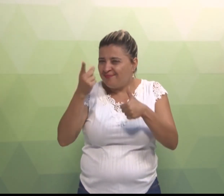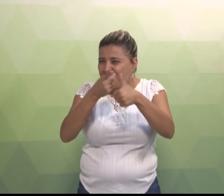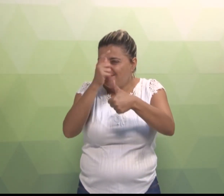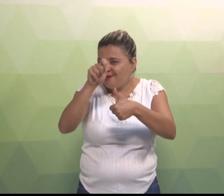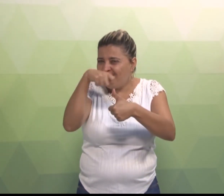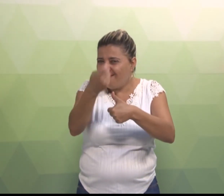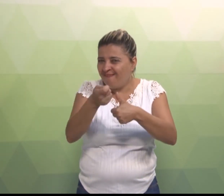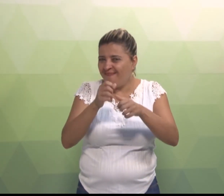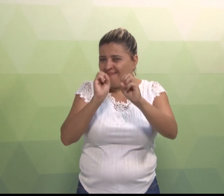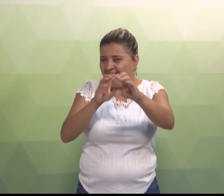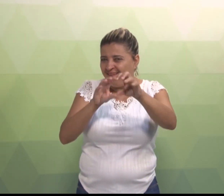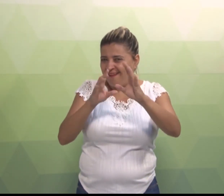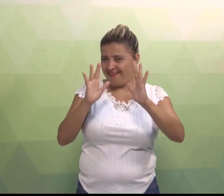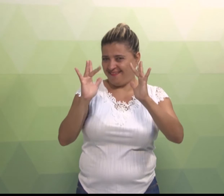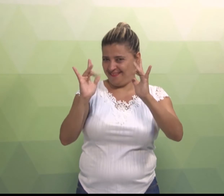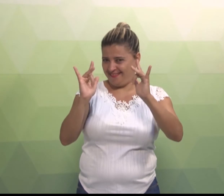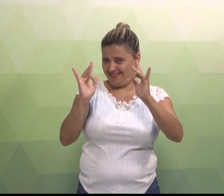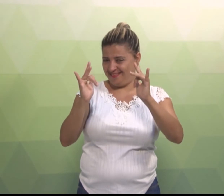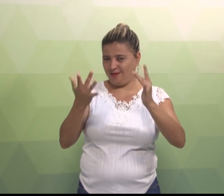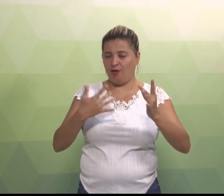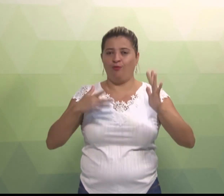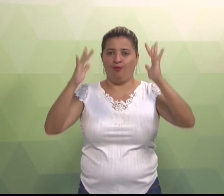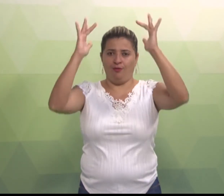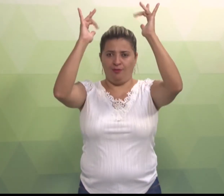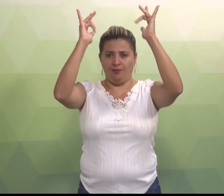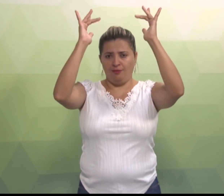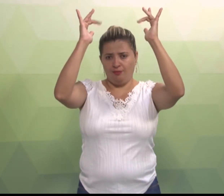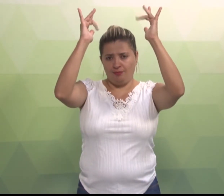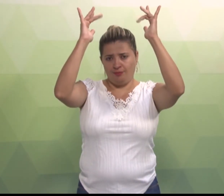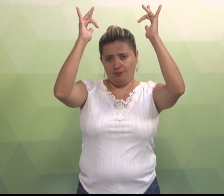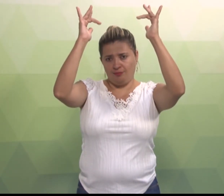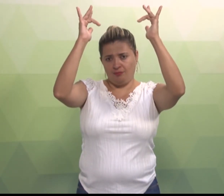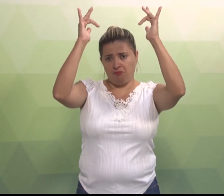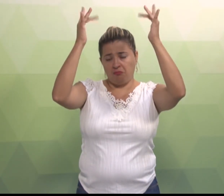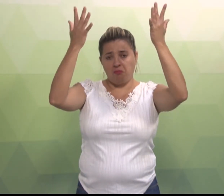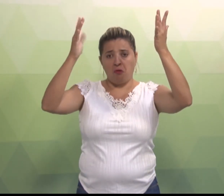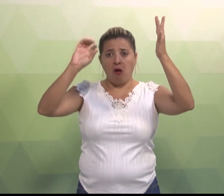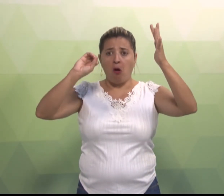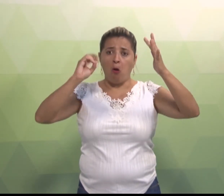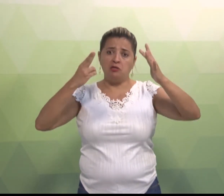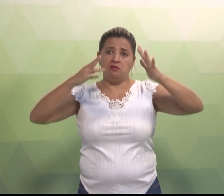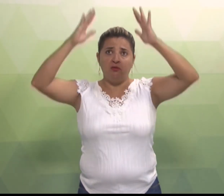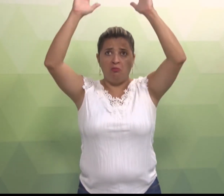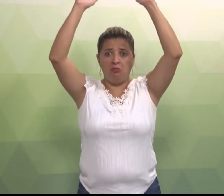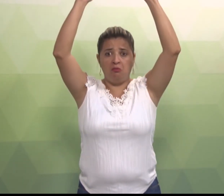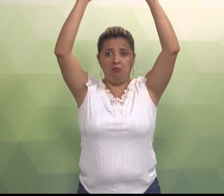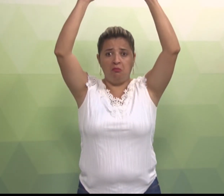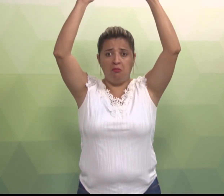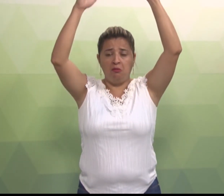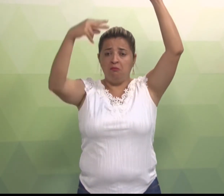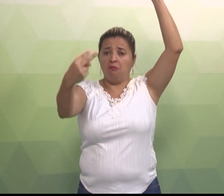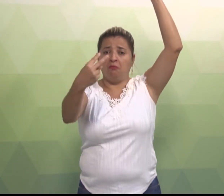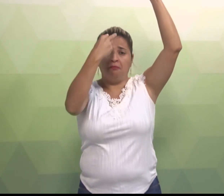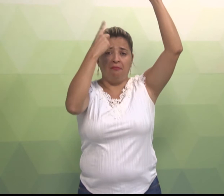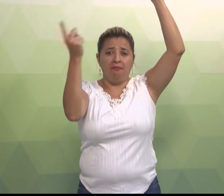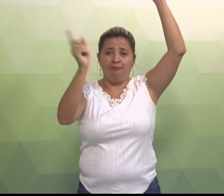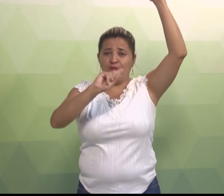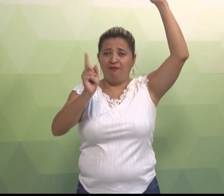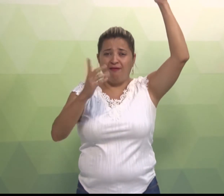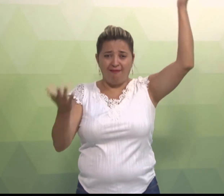Lembram que eu expliquei sobre o sinal namorado? Se eu fizer aqui dessa forma, vocês não vão conseguir